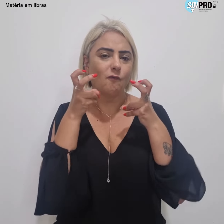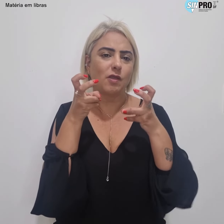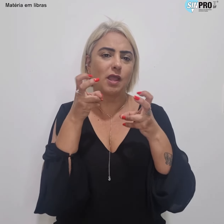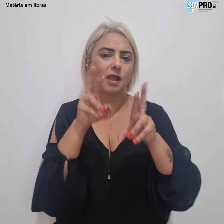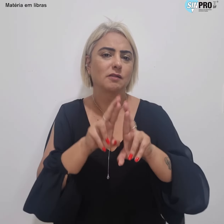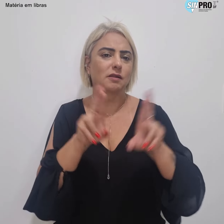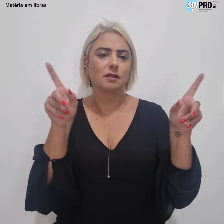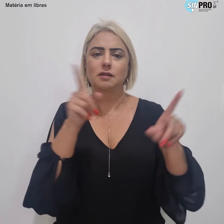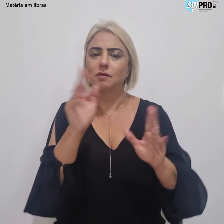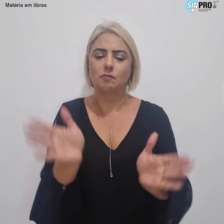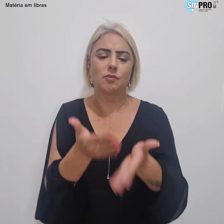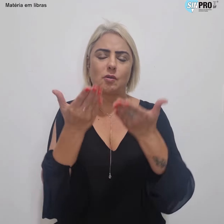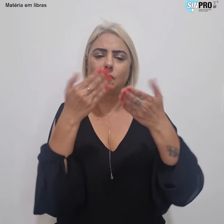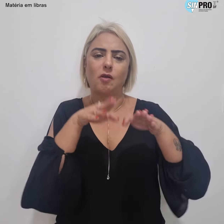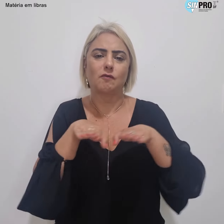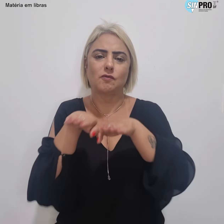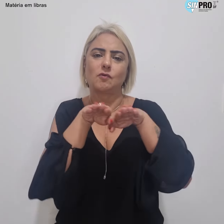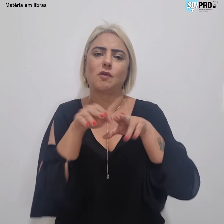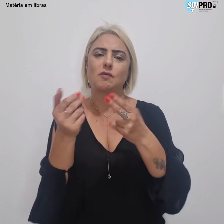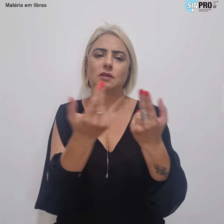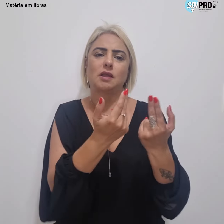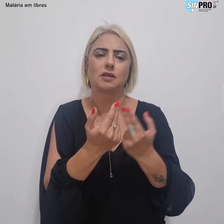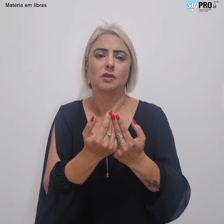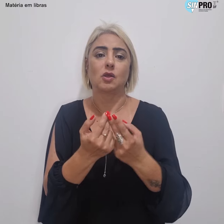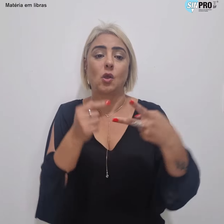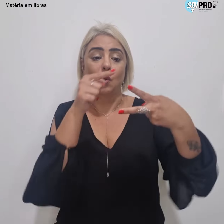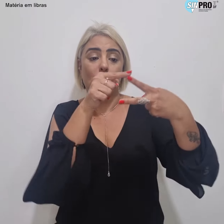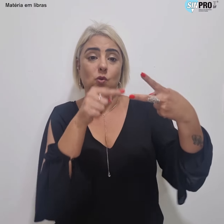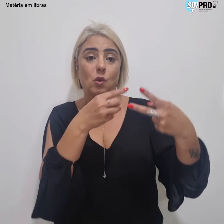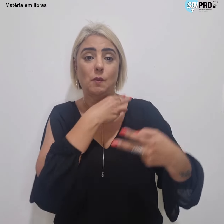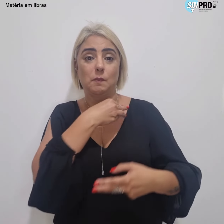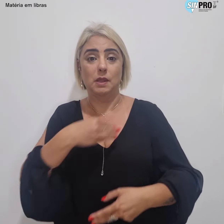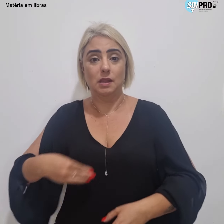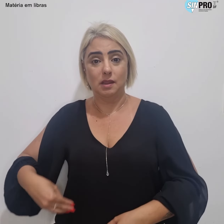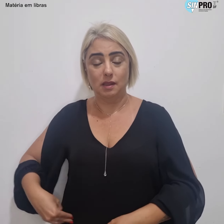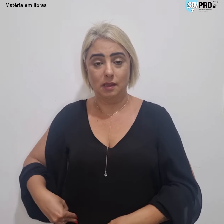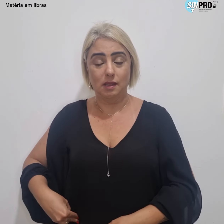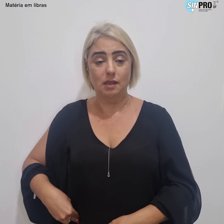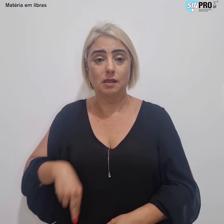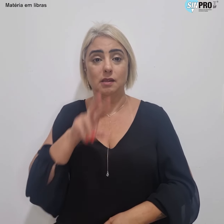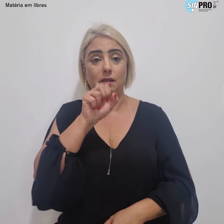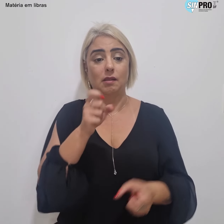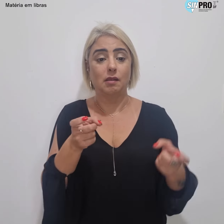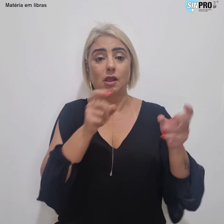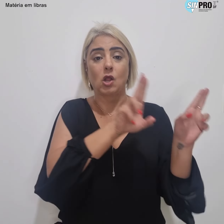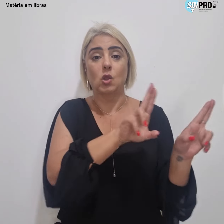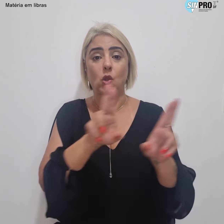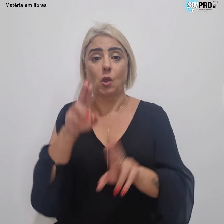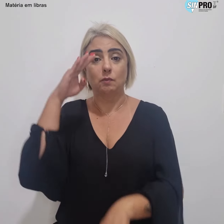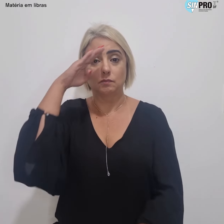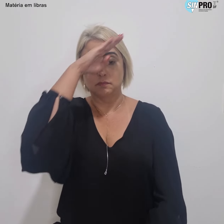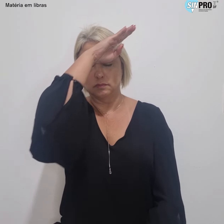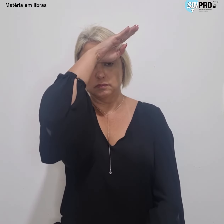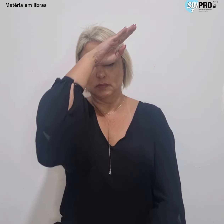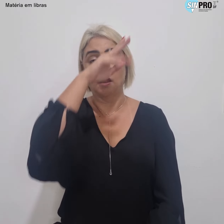a igualdade. Os dois ministros nomeados por Jair Bolsonaro, que disse que